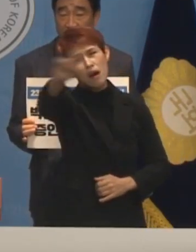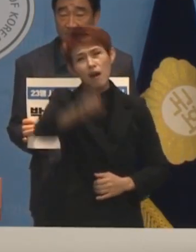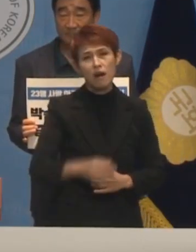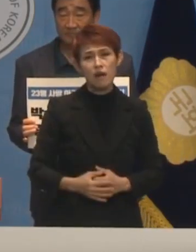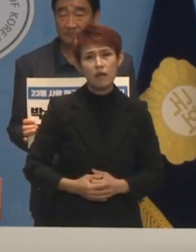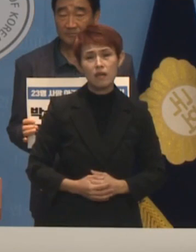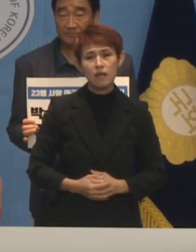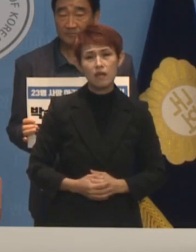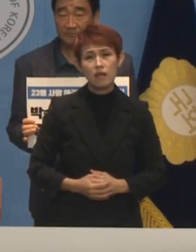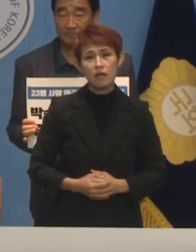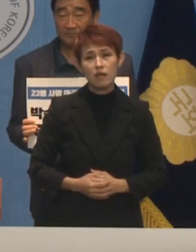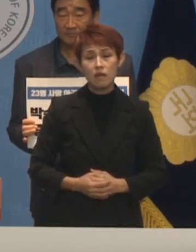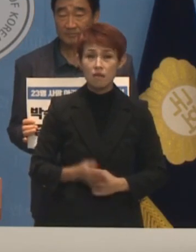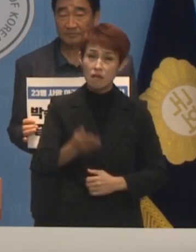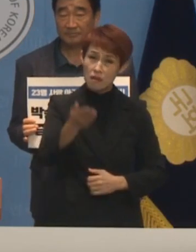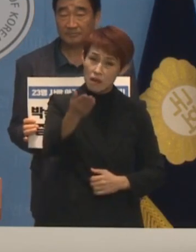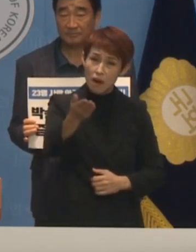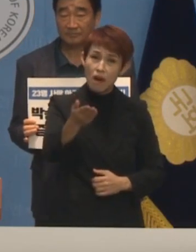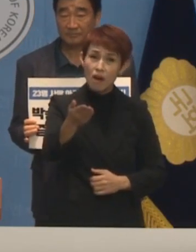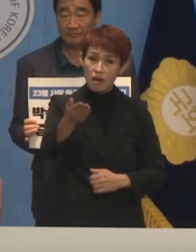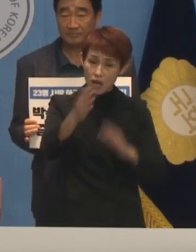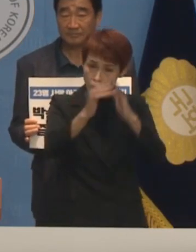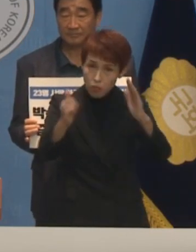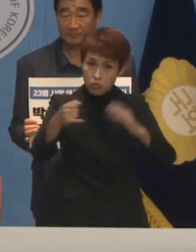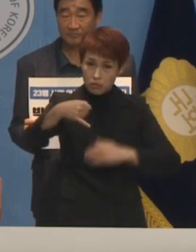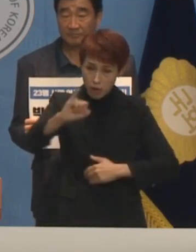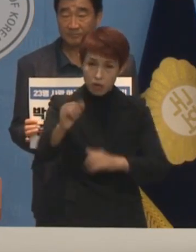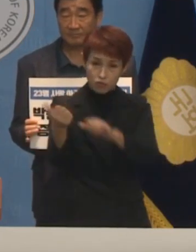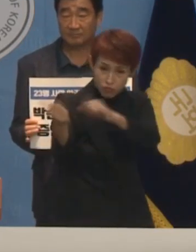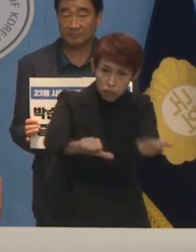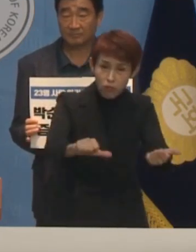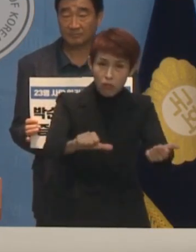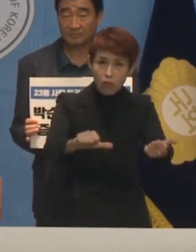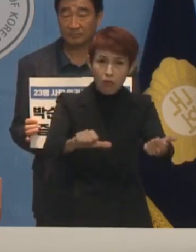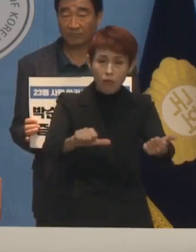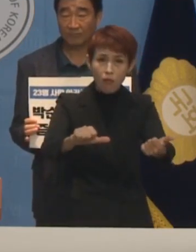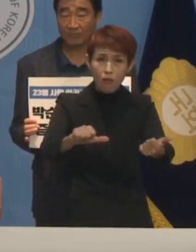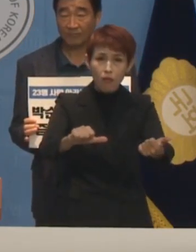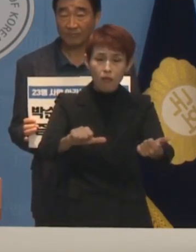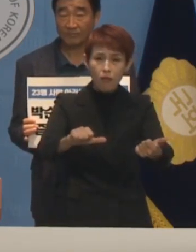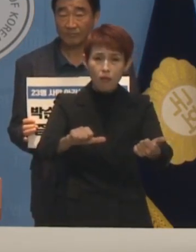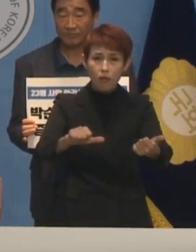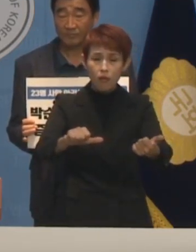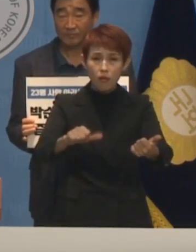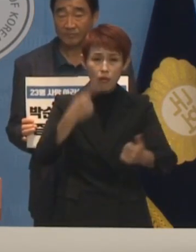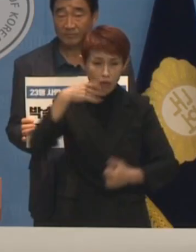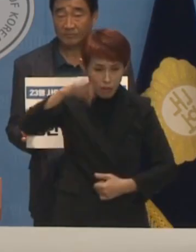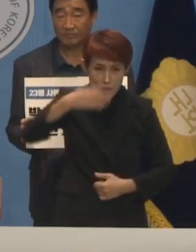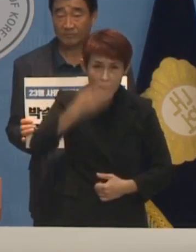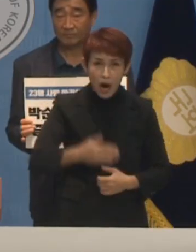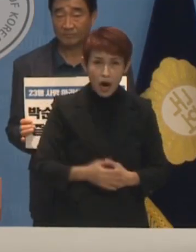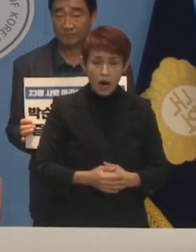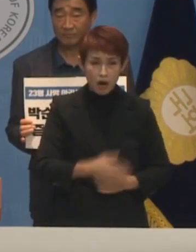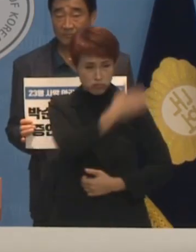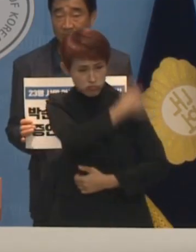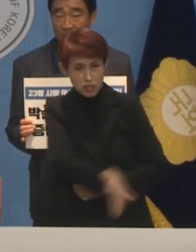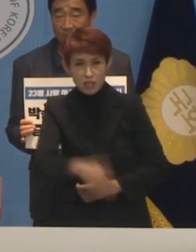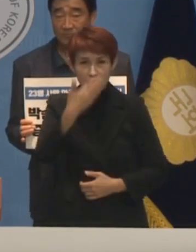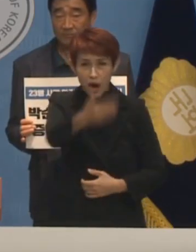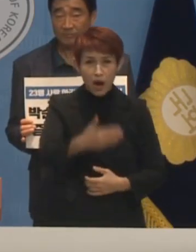있습니까? 만약에 자기의 가족이라면 바꿔놓고 생각해보세요. 자기의 가족이라면